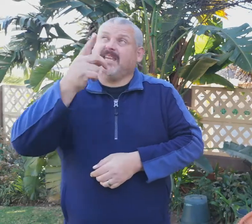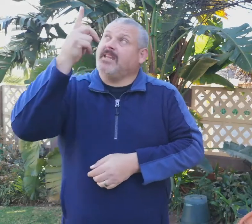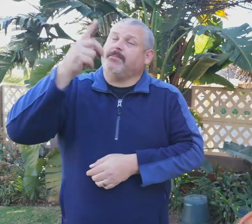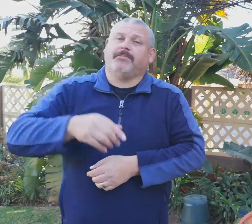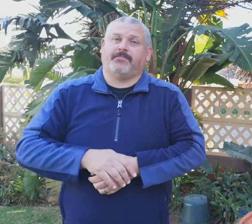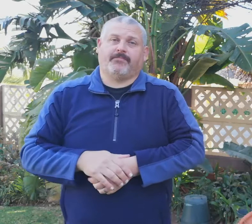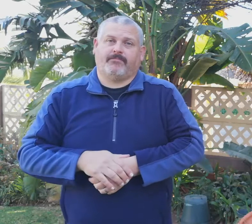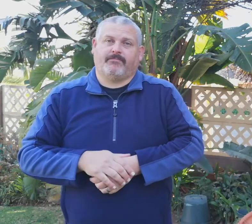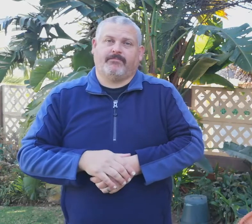One team.